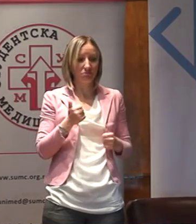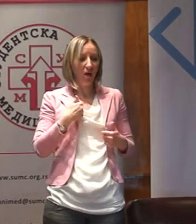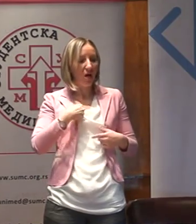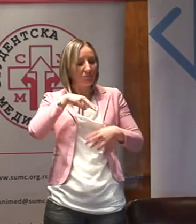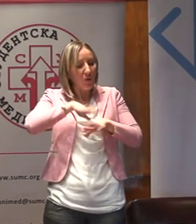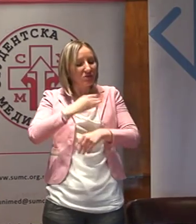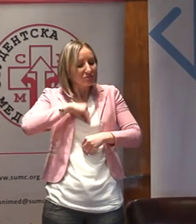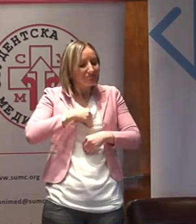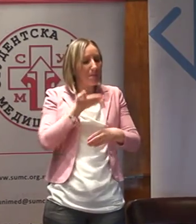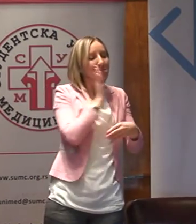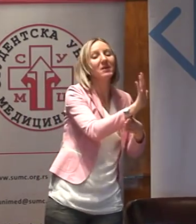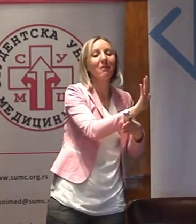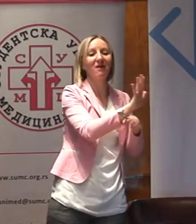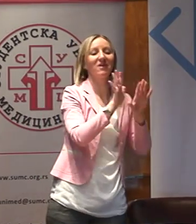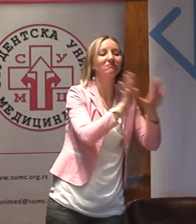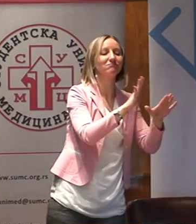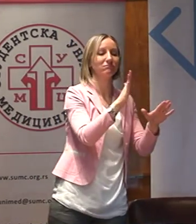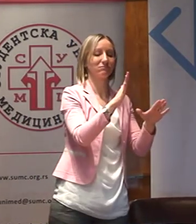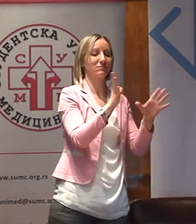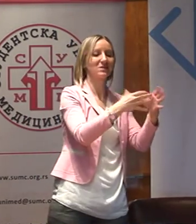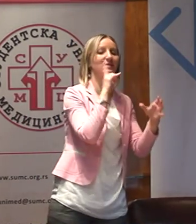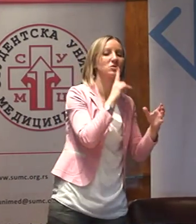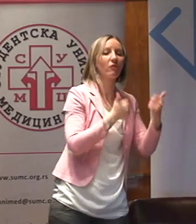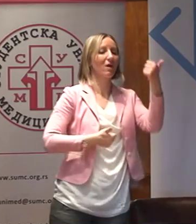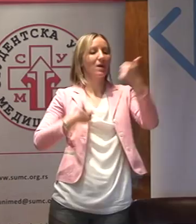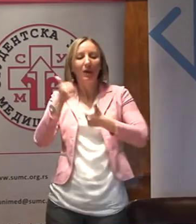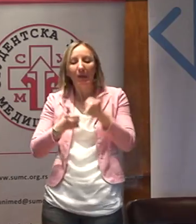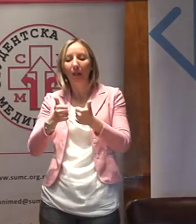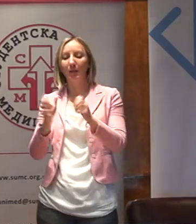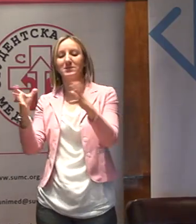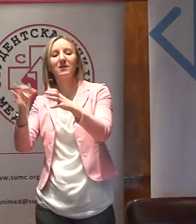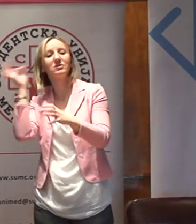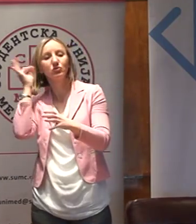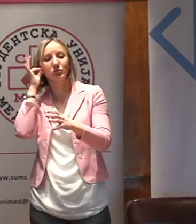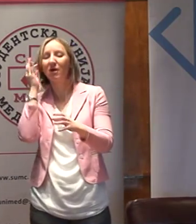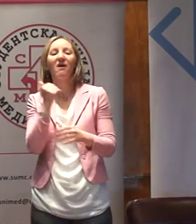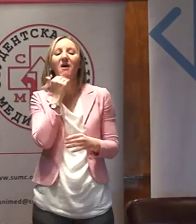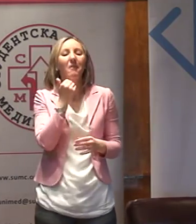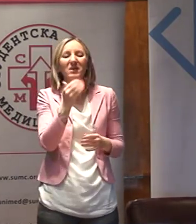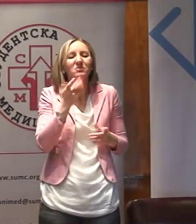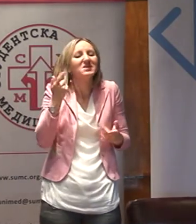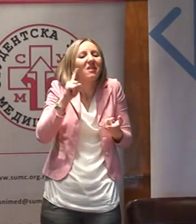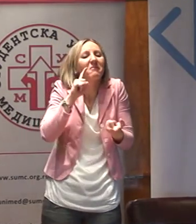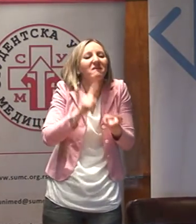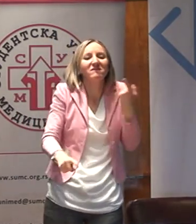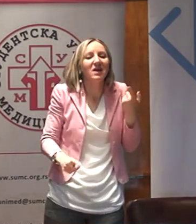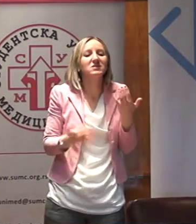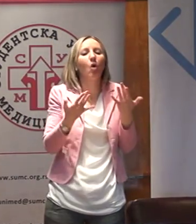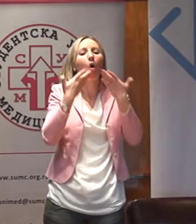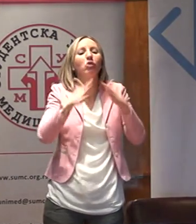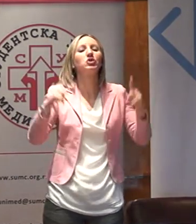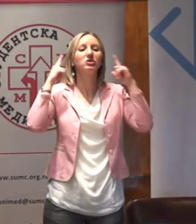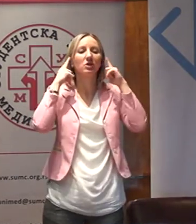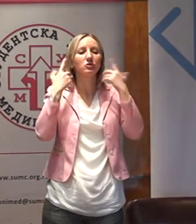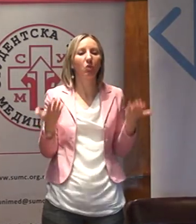pripadnosti. Tome da li osjećam da pripadam toj zajednici, zajednici gluvih ili čujućoj zajednici. Bez obzira, i